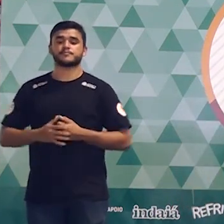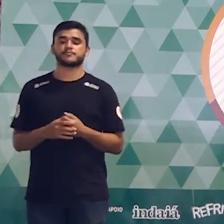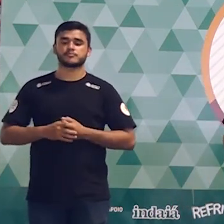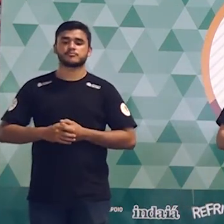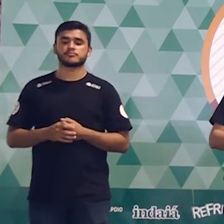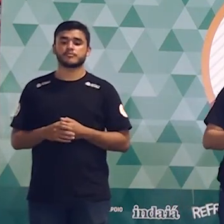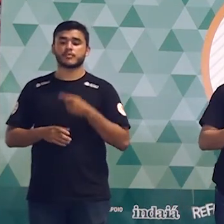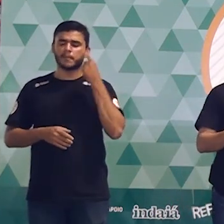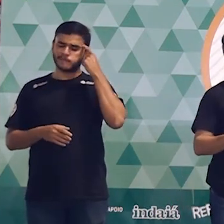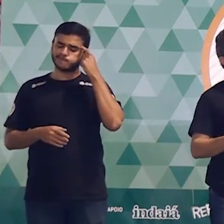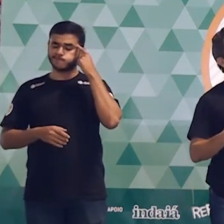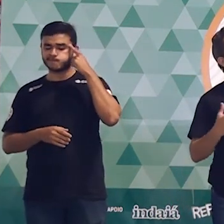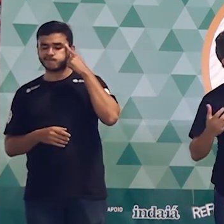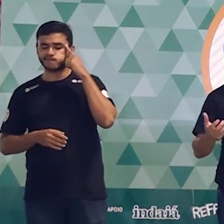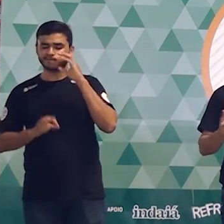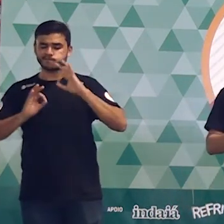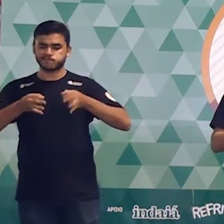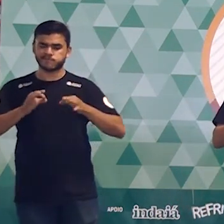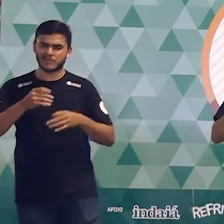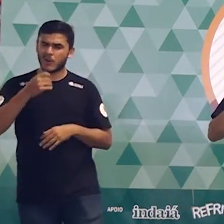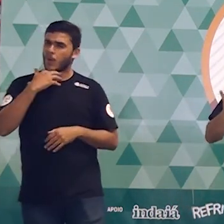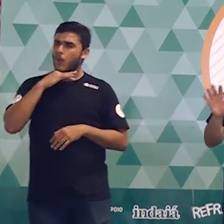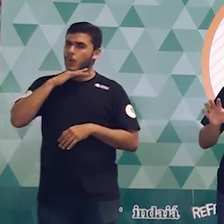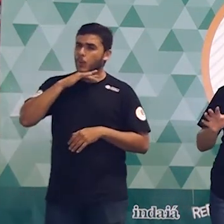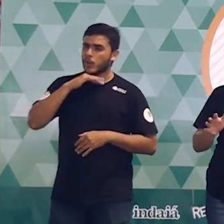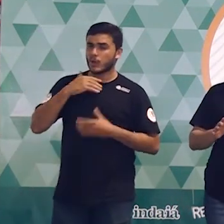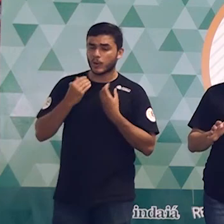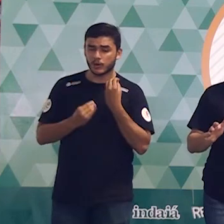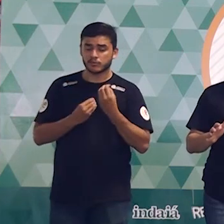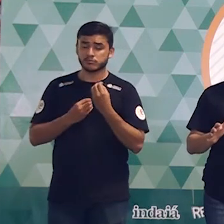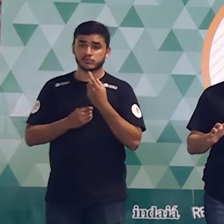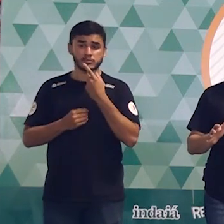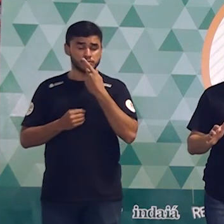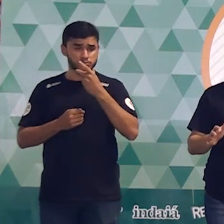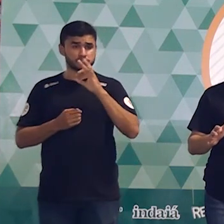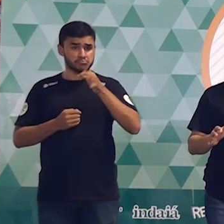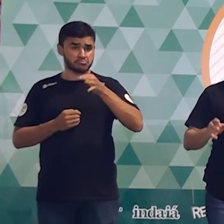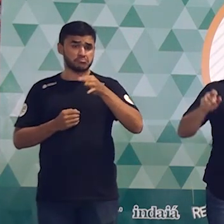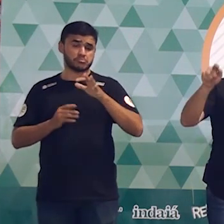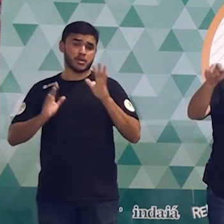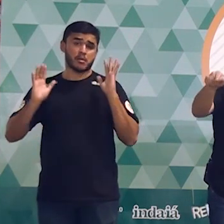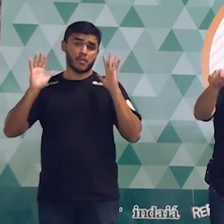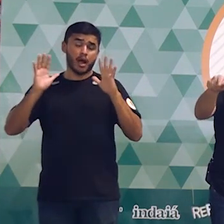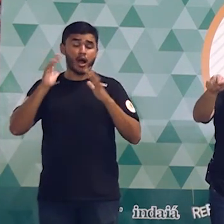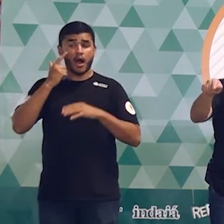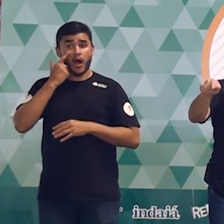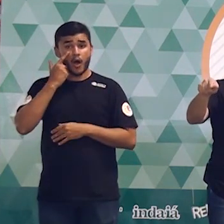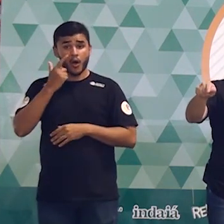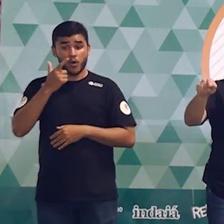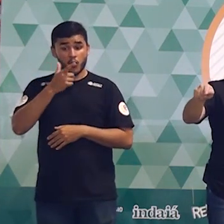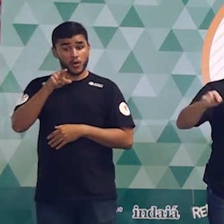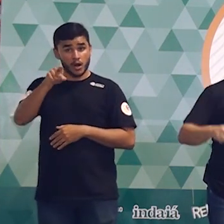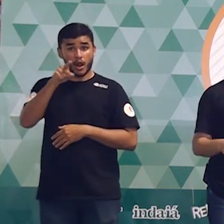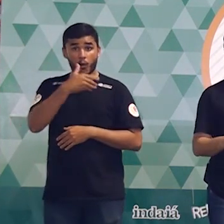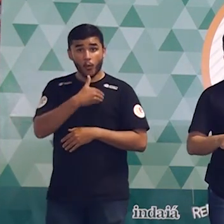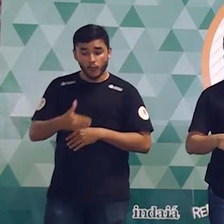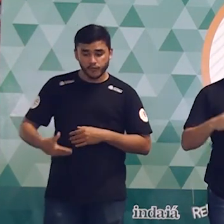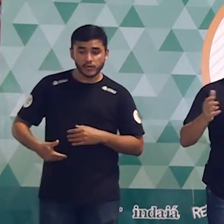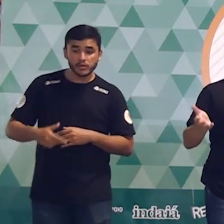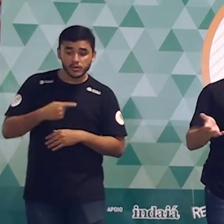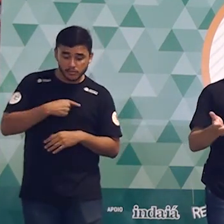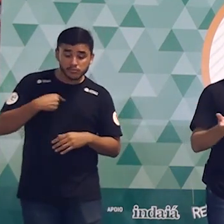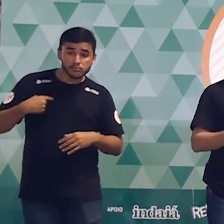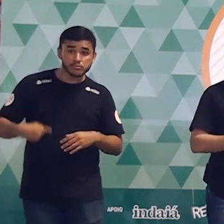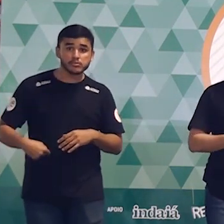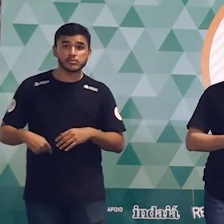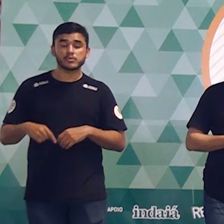as pessoas pensam assim, mas professor, isso é terrível e tal. É evidente, mas quando o governo, que é o